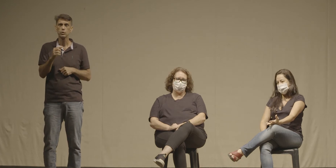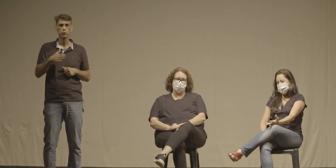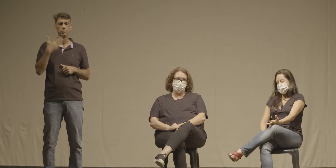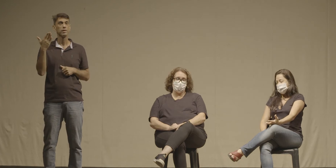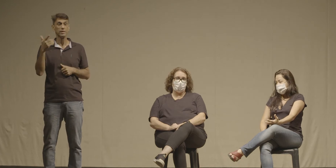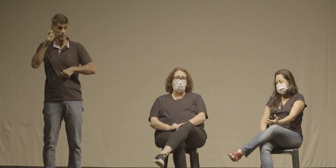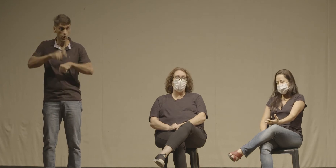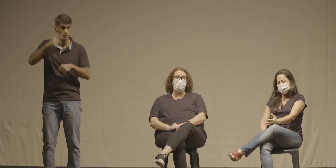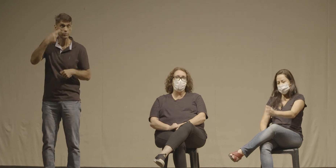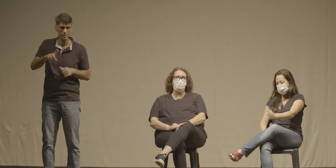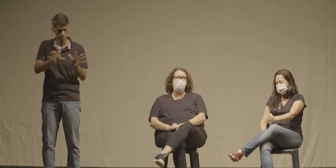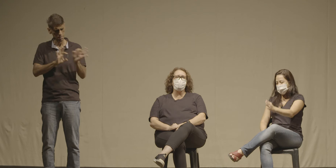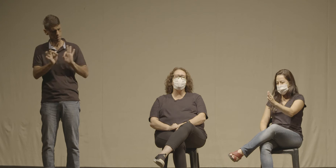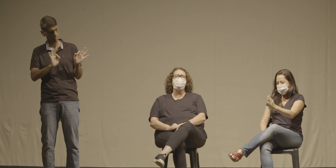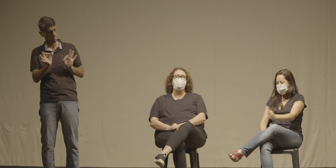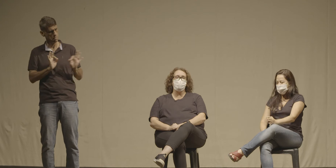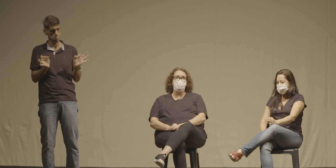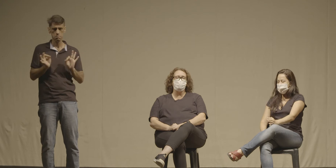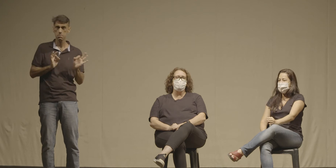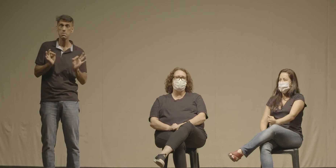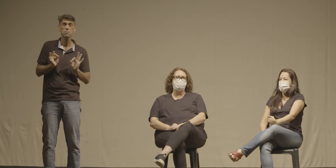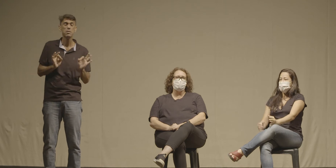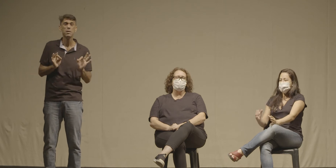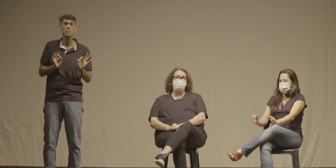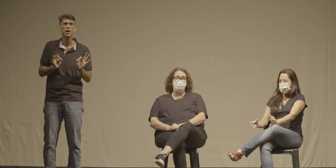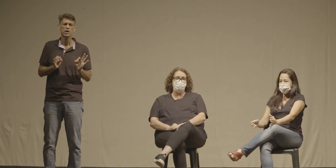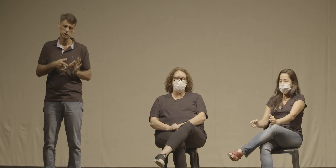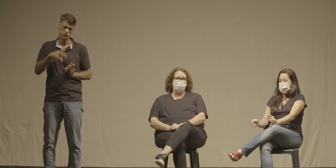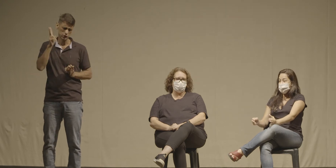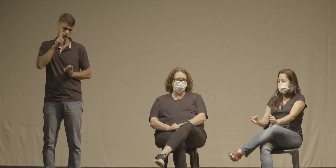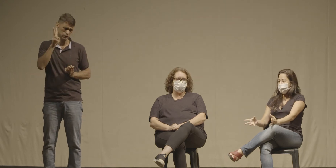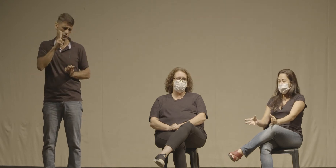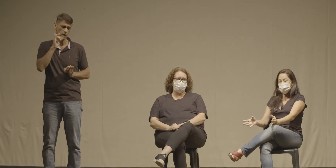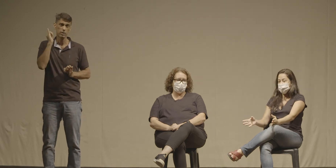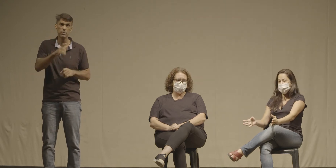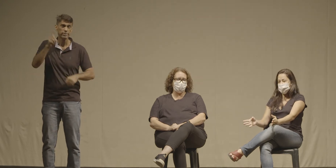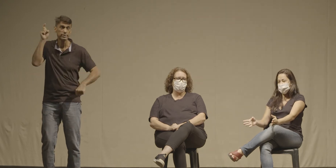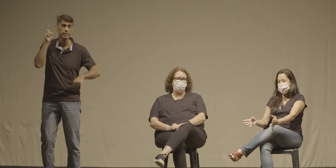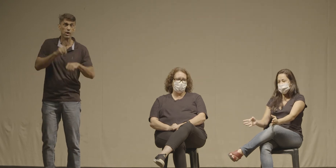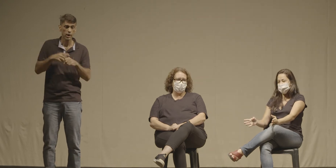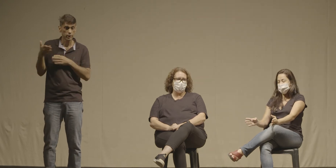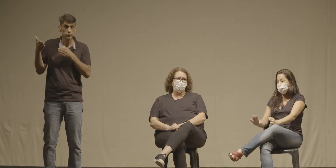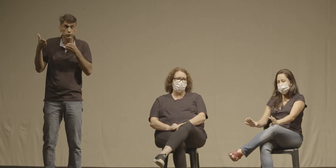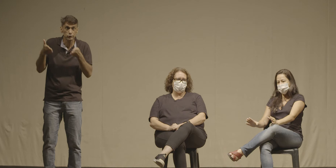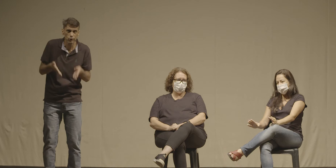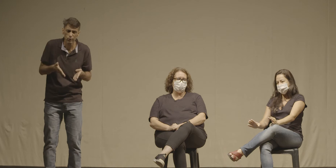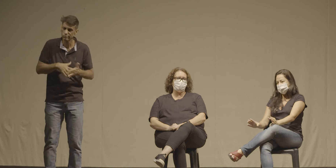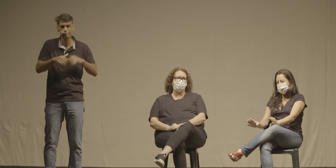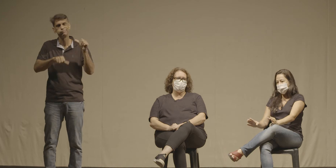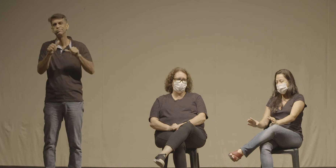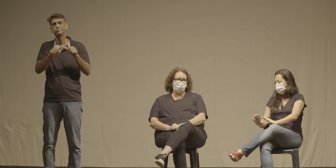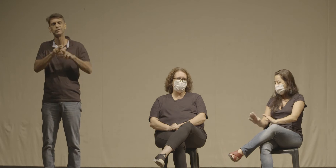surpresas. Você vai toda preparada, com uma história na cabeça, e de repente, quando você chega lá, tudo